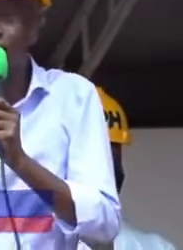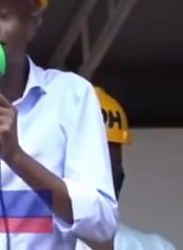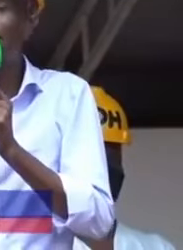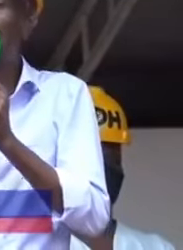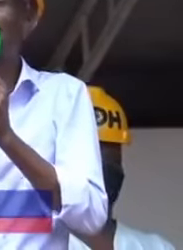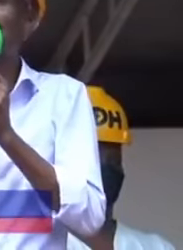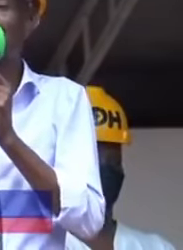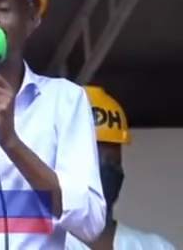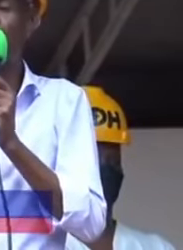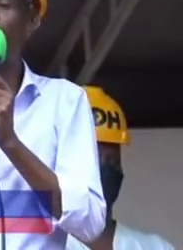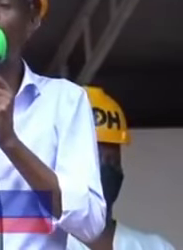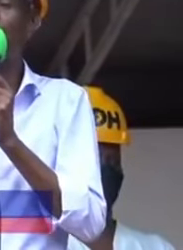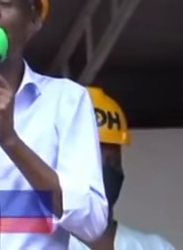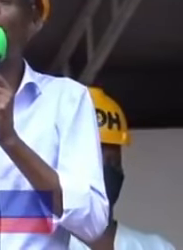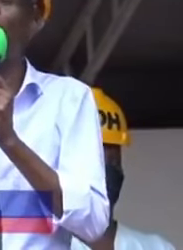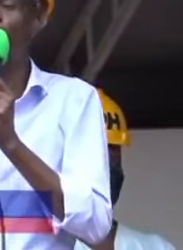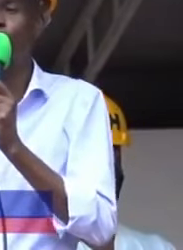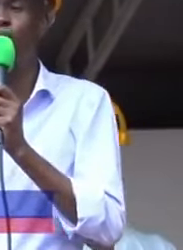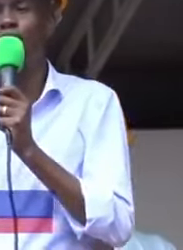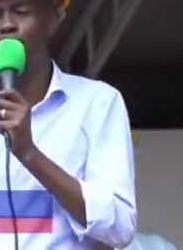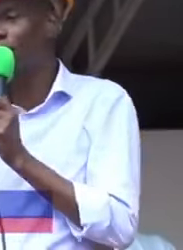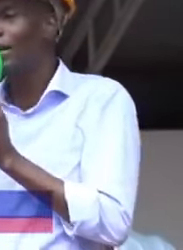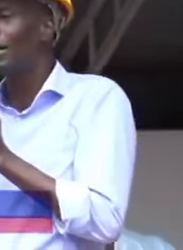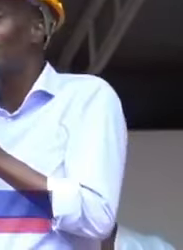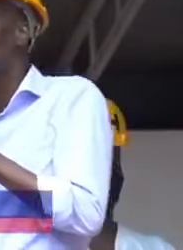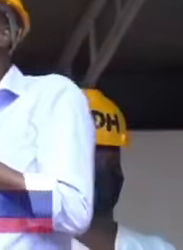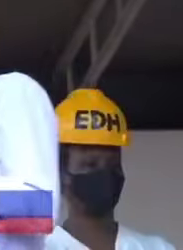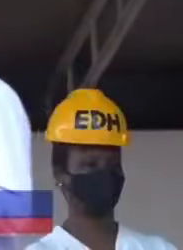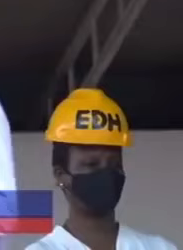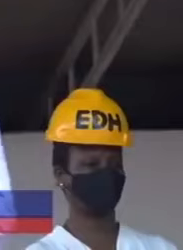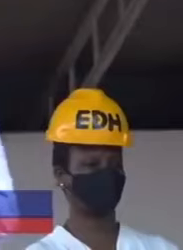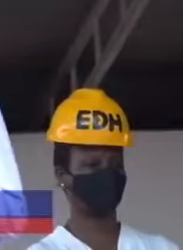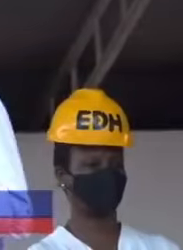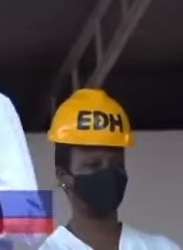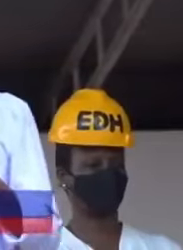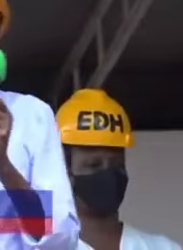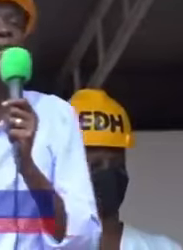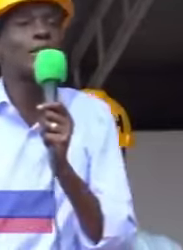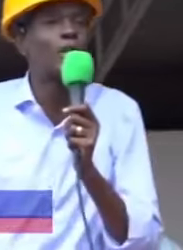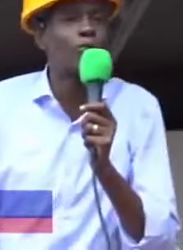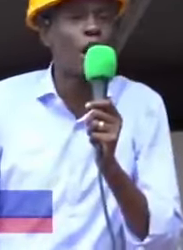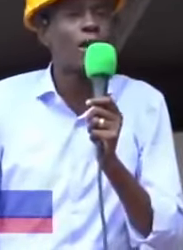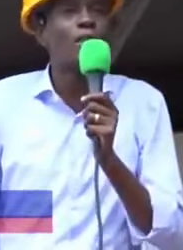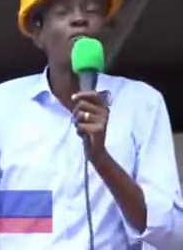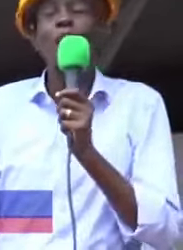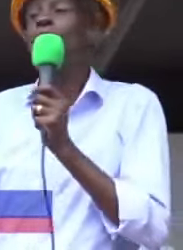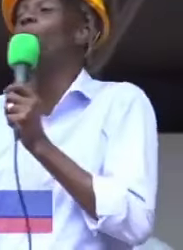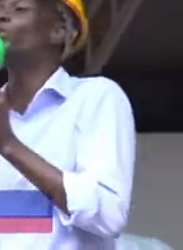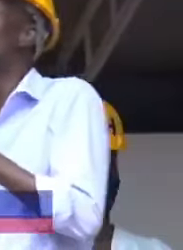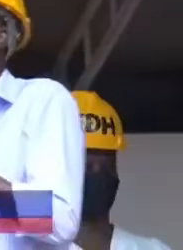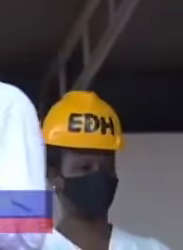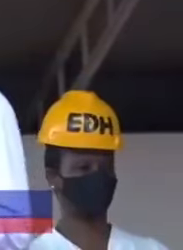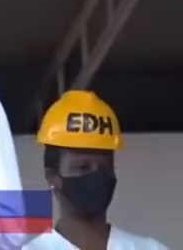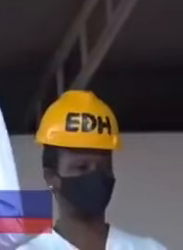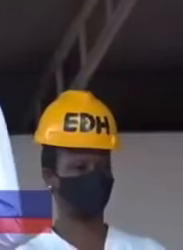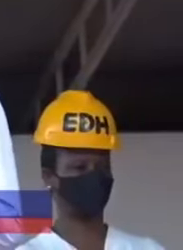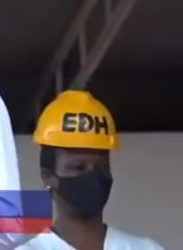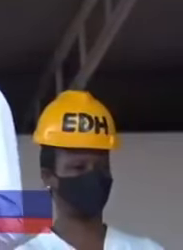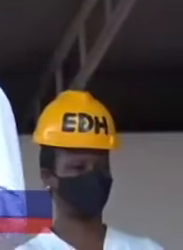décembre, m'a déclaré carnaval la fête 14 février. Gon l'autre qui dit, comment on veut dire président fou? M'a dit, mon